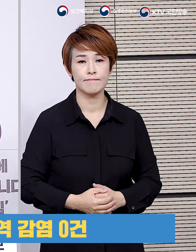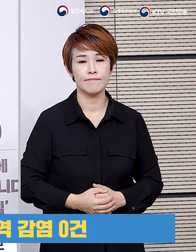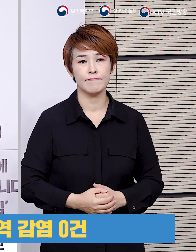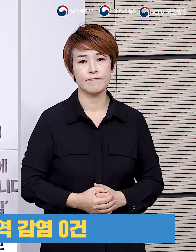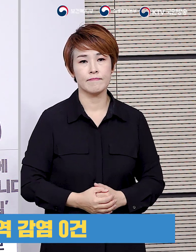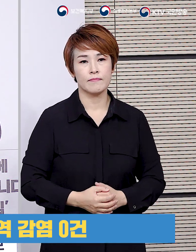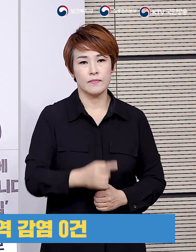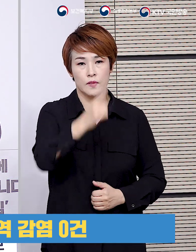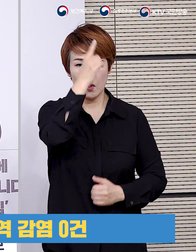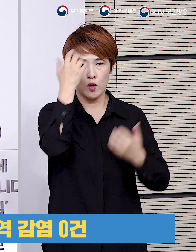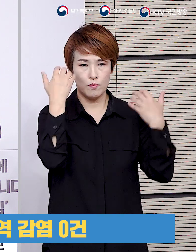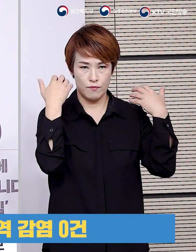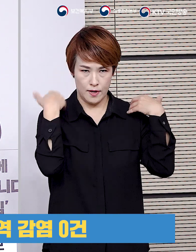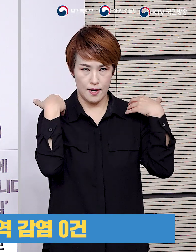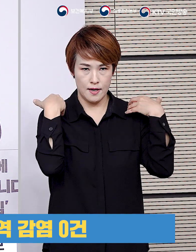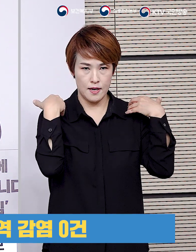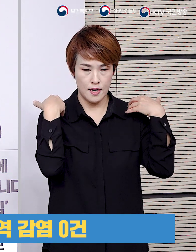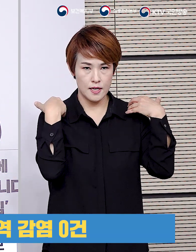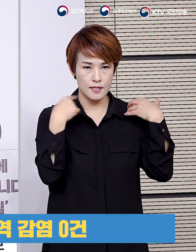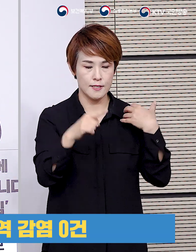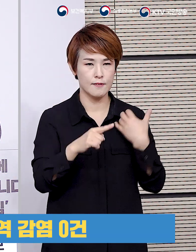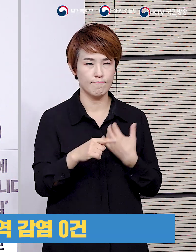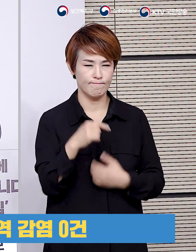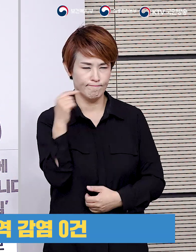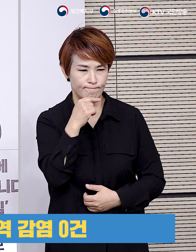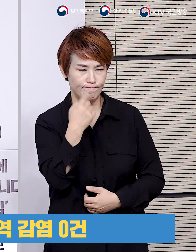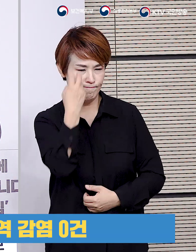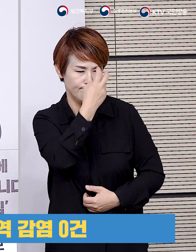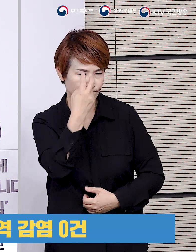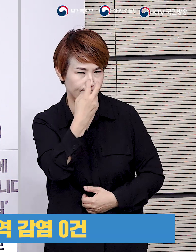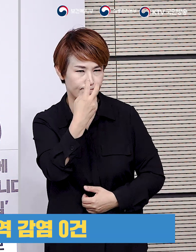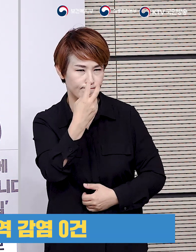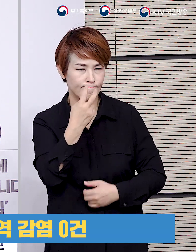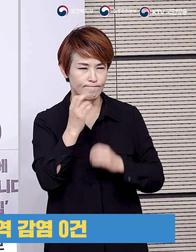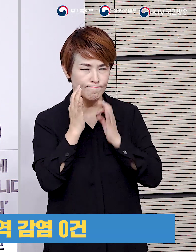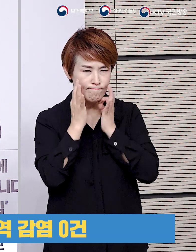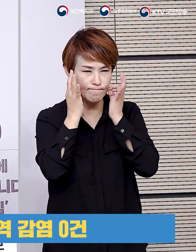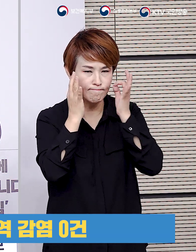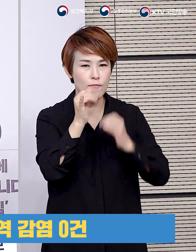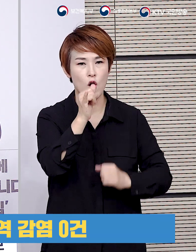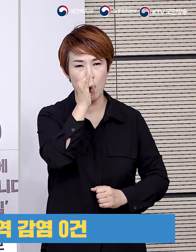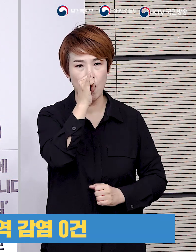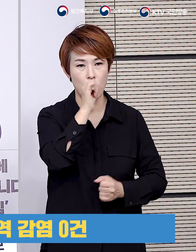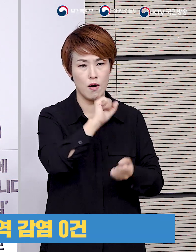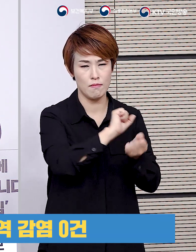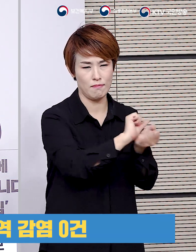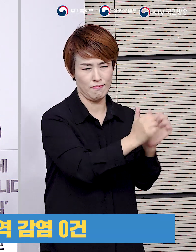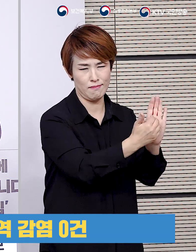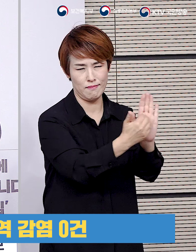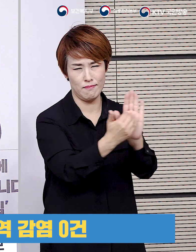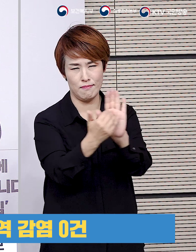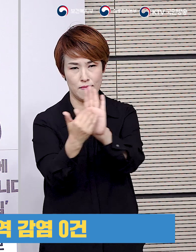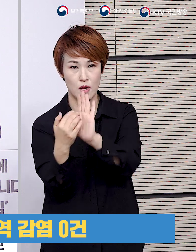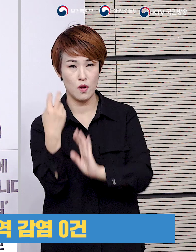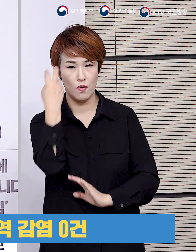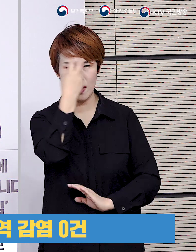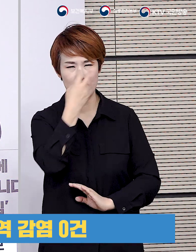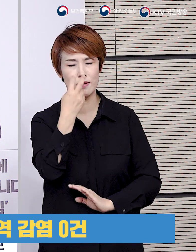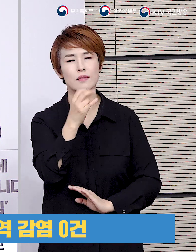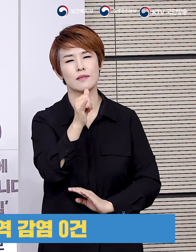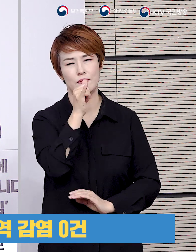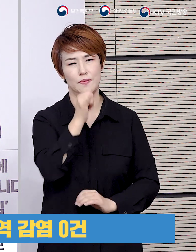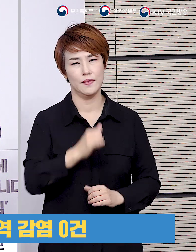있지 않습니다. 저희가 철저하게 이러한 부분을 조치를 하고 최선을 다해서